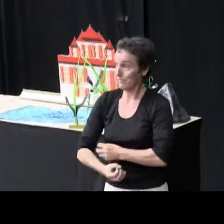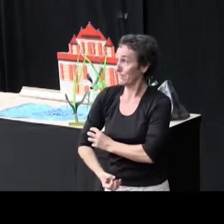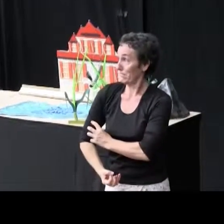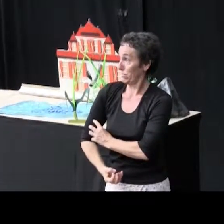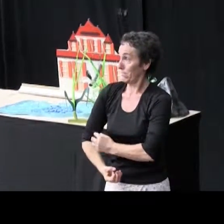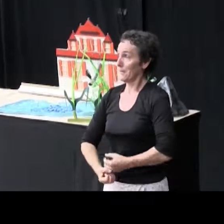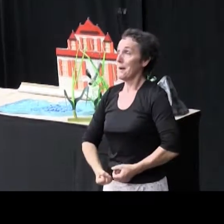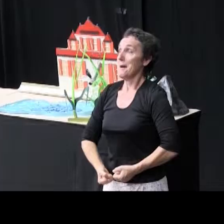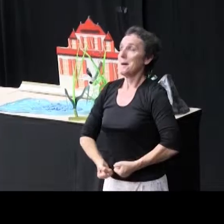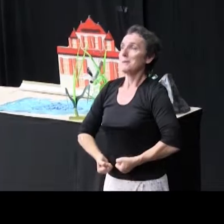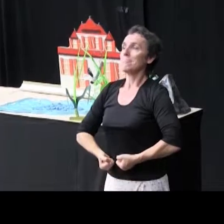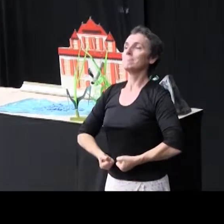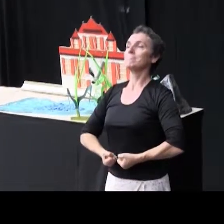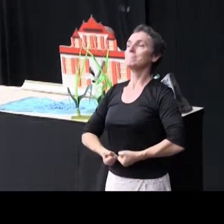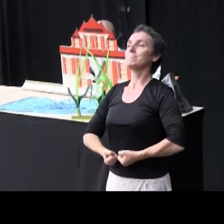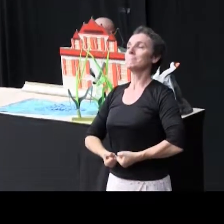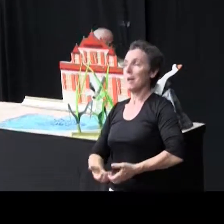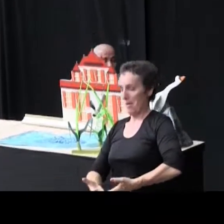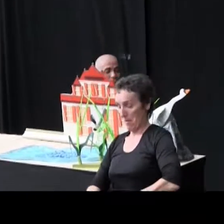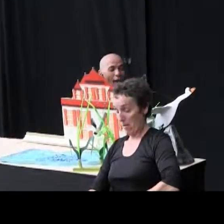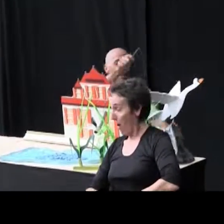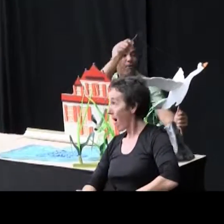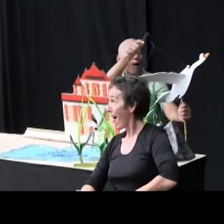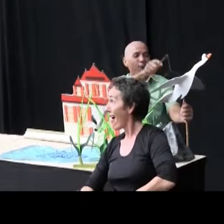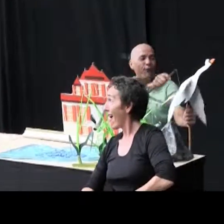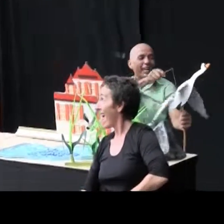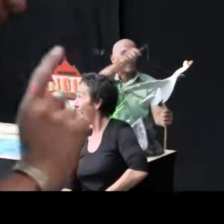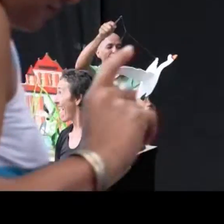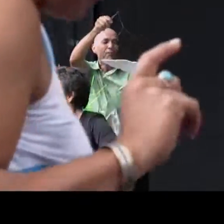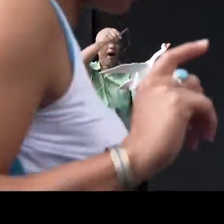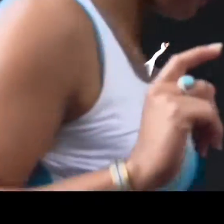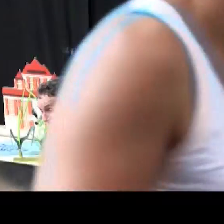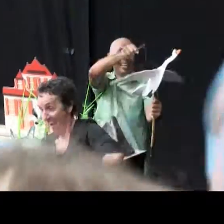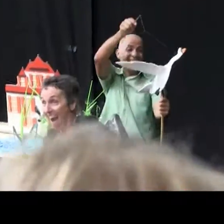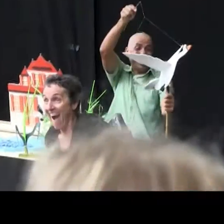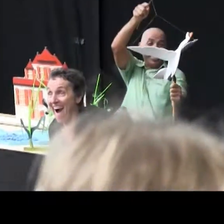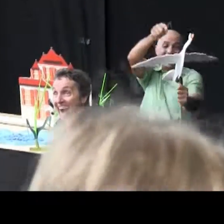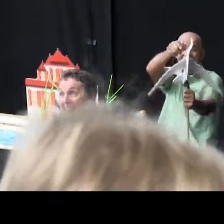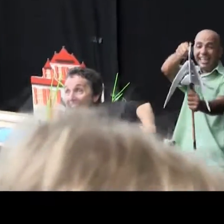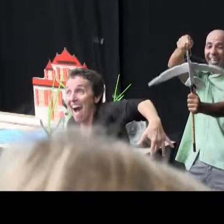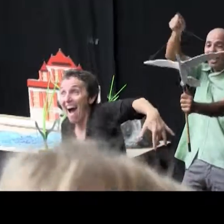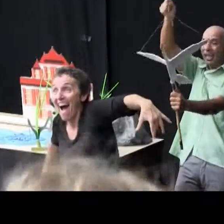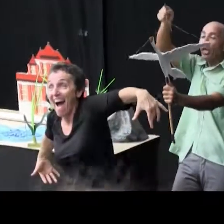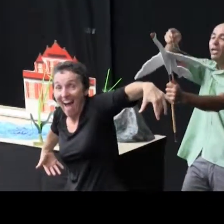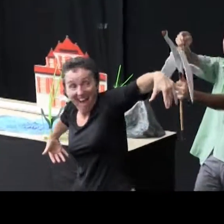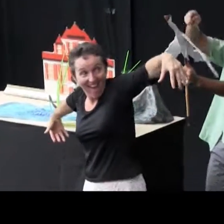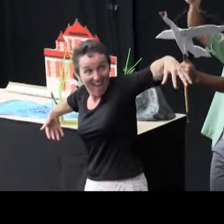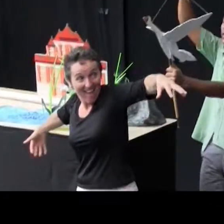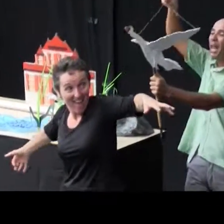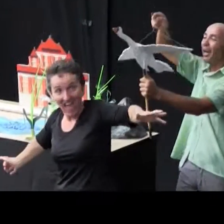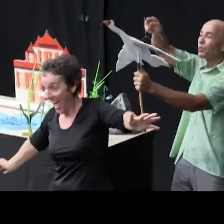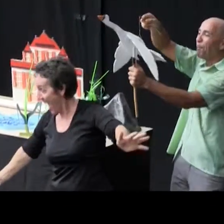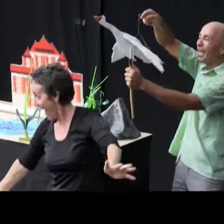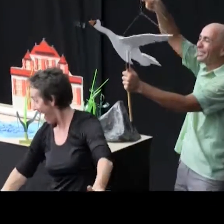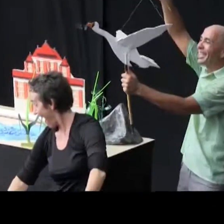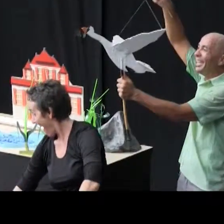Et la roue sont des ailes si tant tellement facilement que lui-même